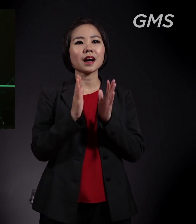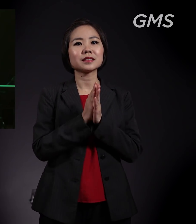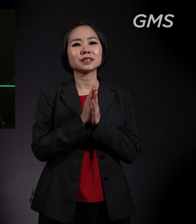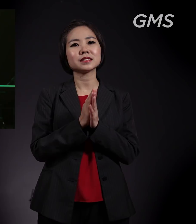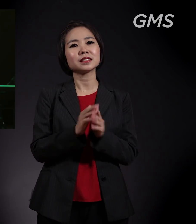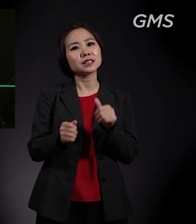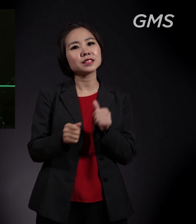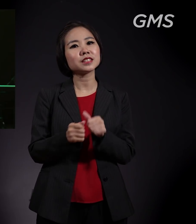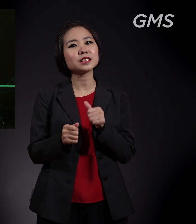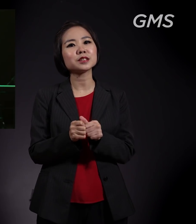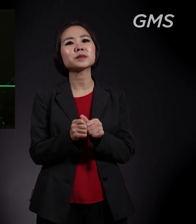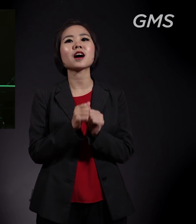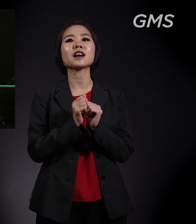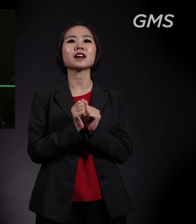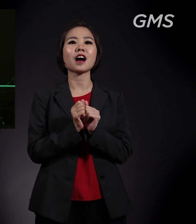dan